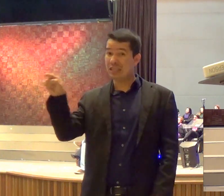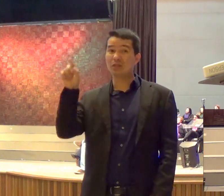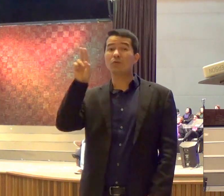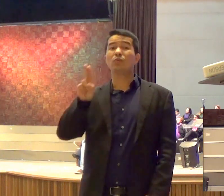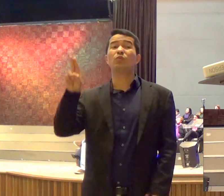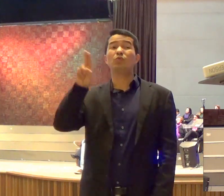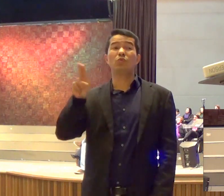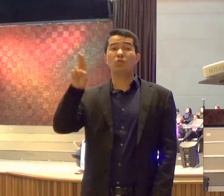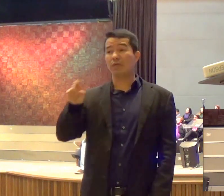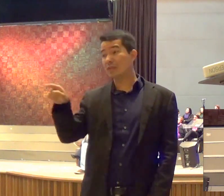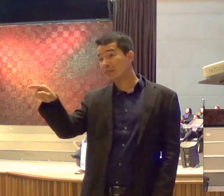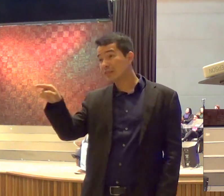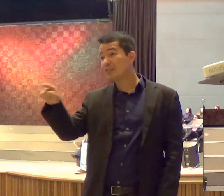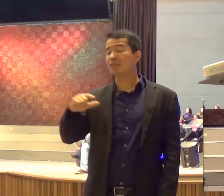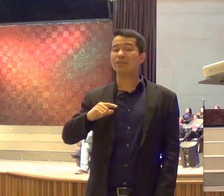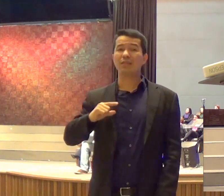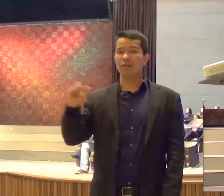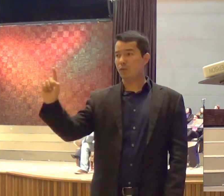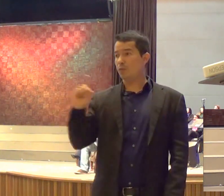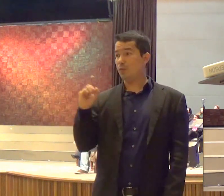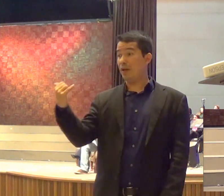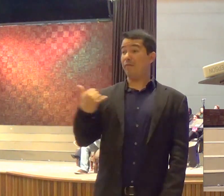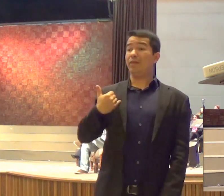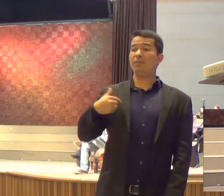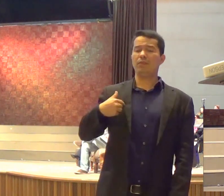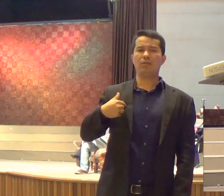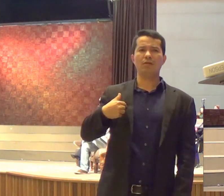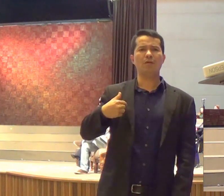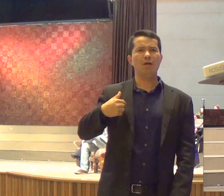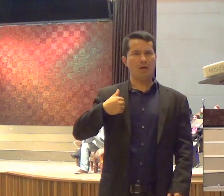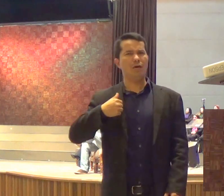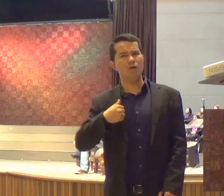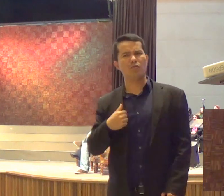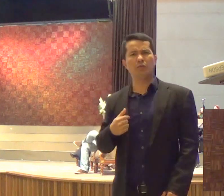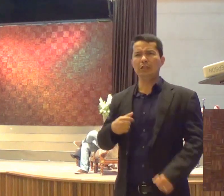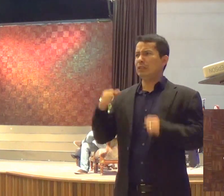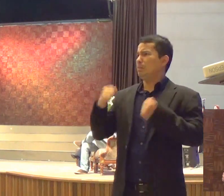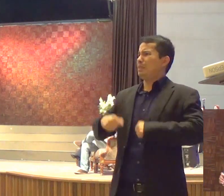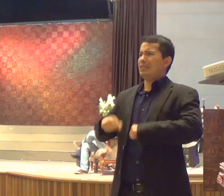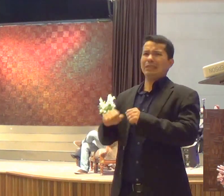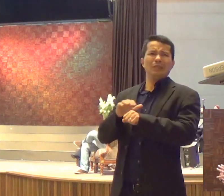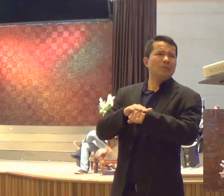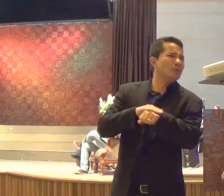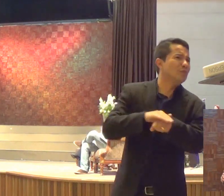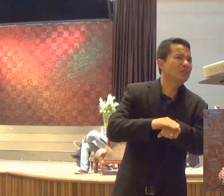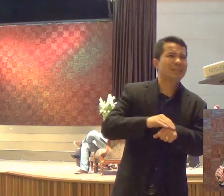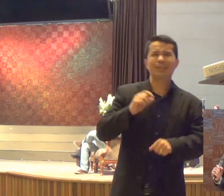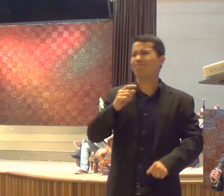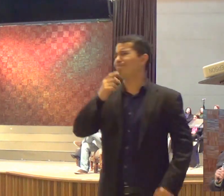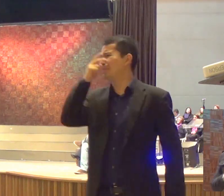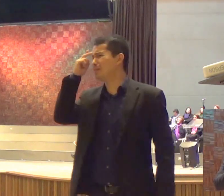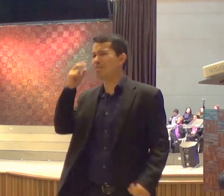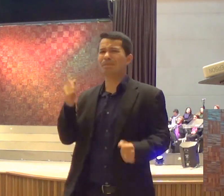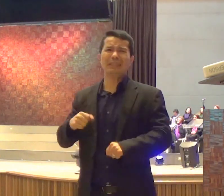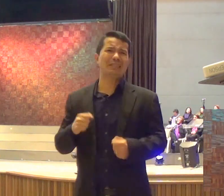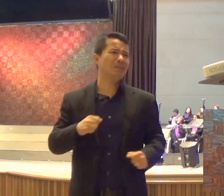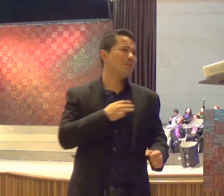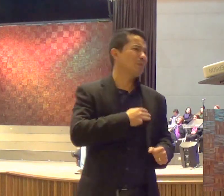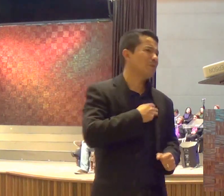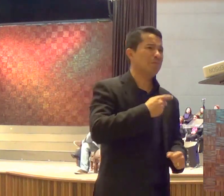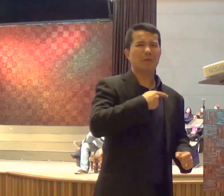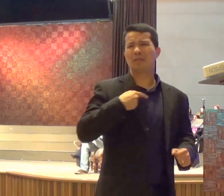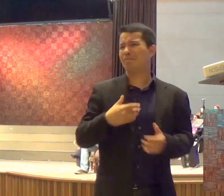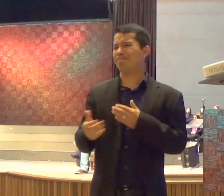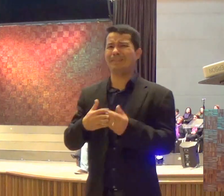especialmente do Júnior e eu também uma decisão eu precisava precisava ouvir uma palavra tava perdido eu precisava de uma direção